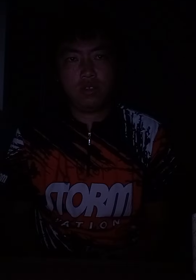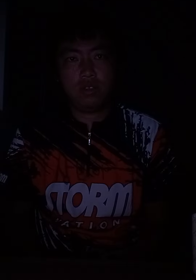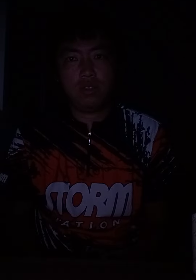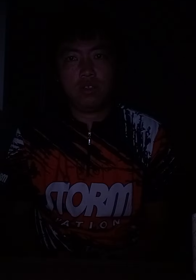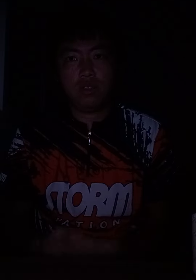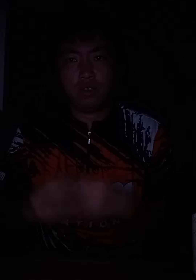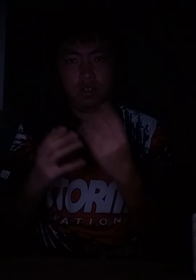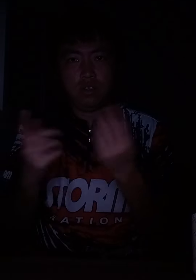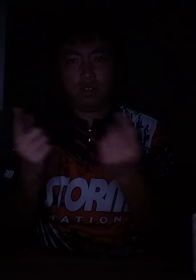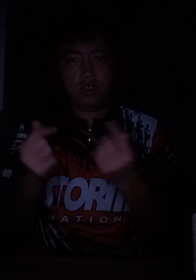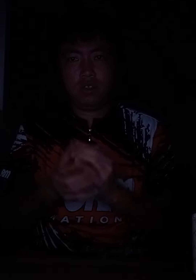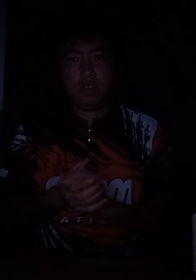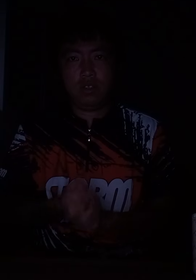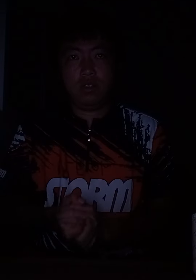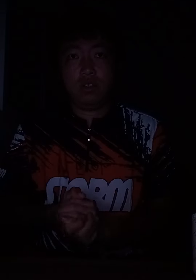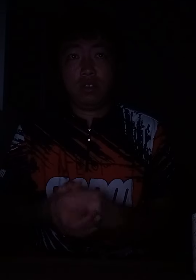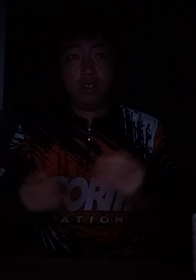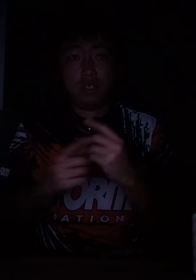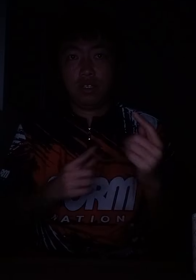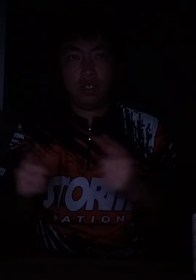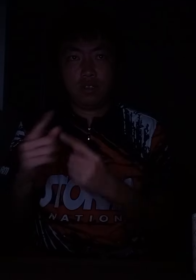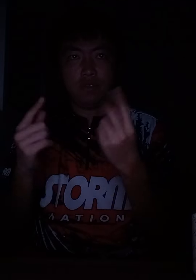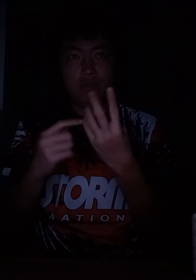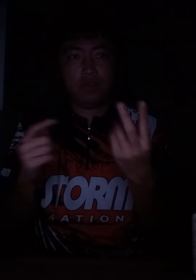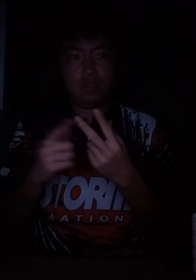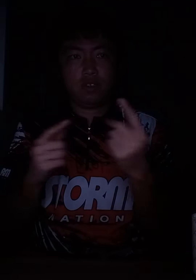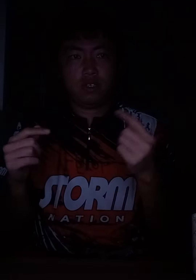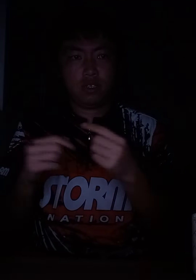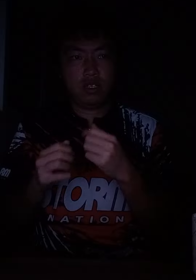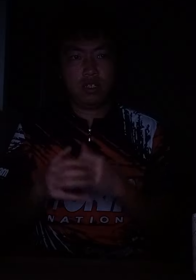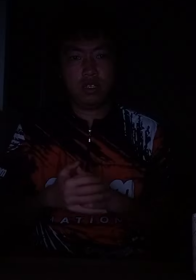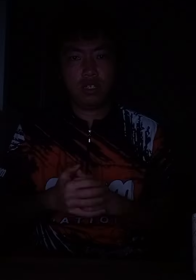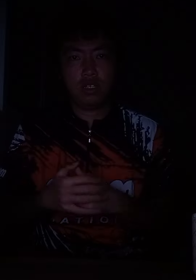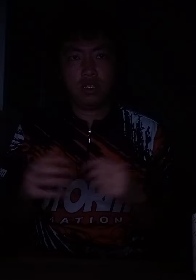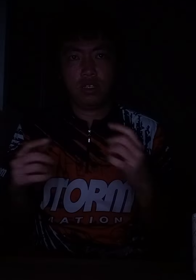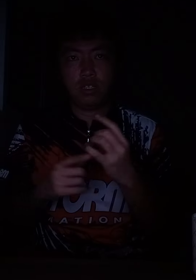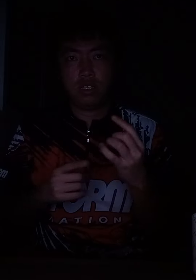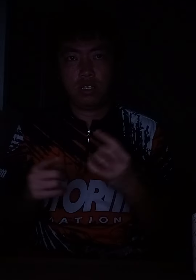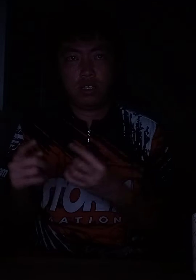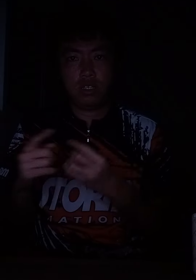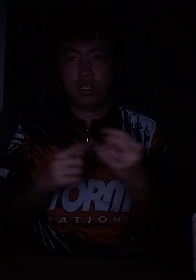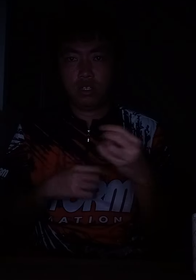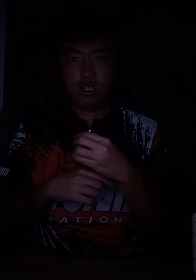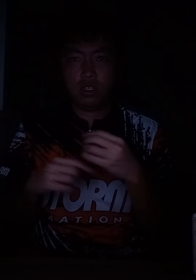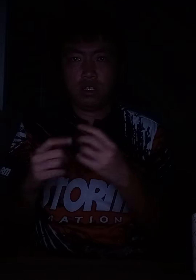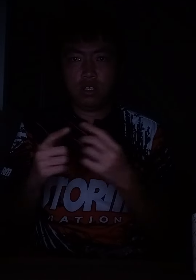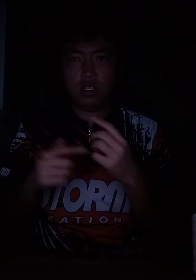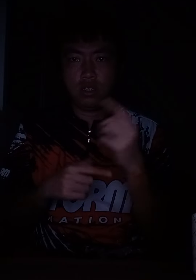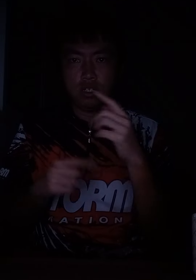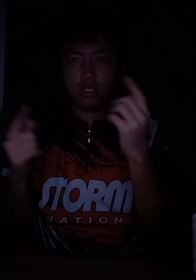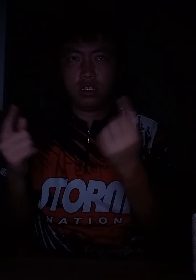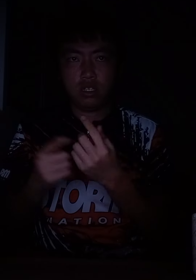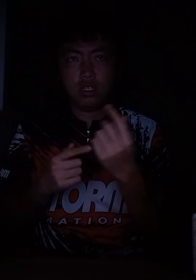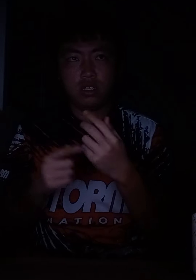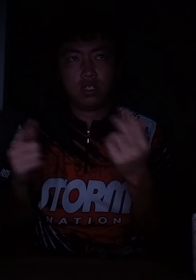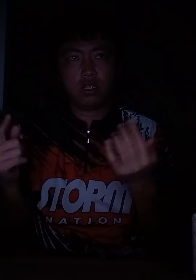알겠습니다. 이런 가운데 다음 달 13일부터입니다. 이 대중교통과 집회 현장, 의료기관